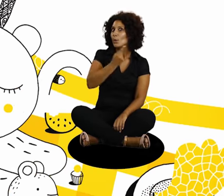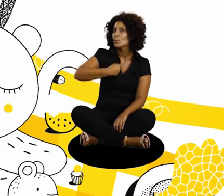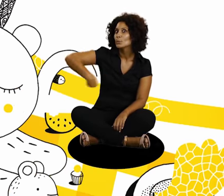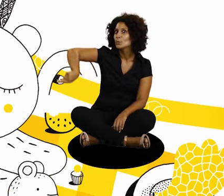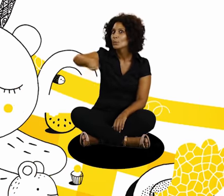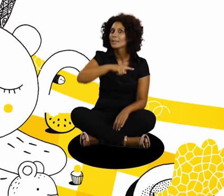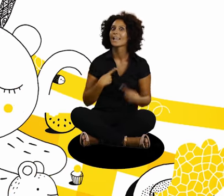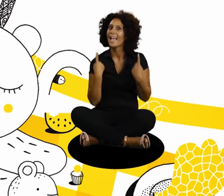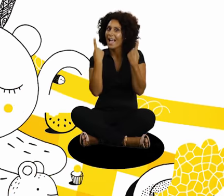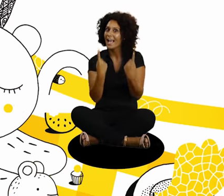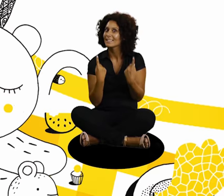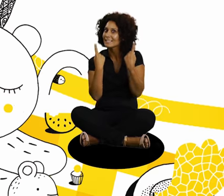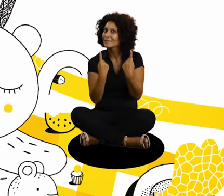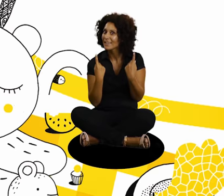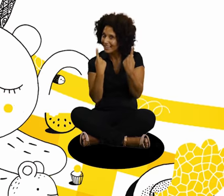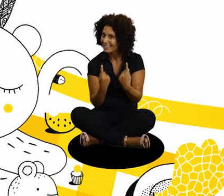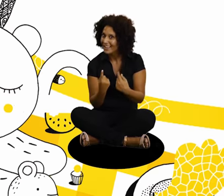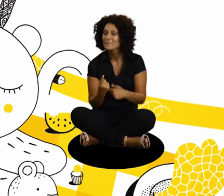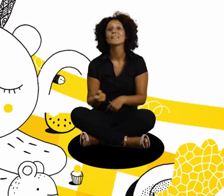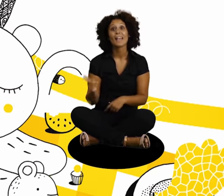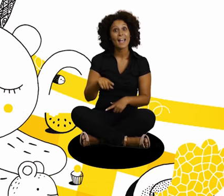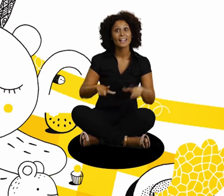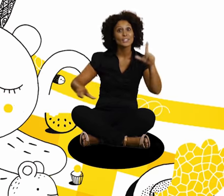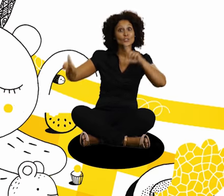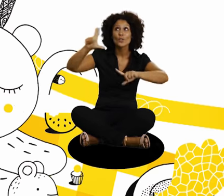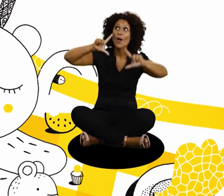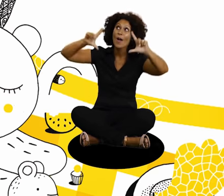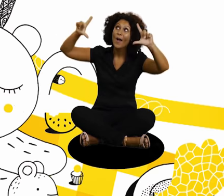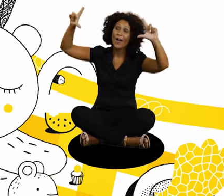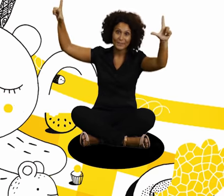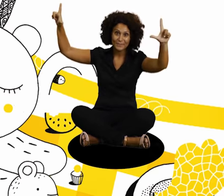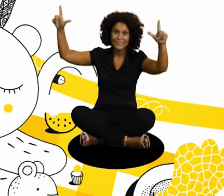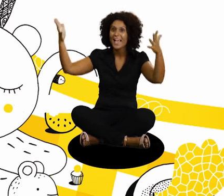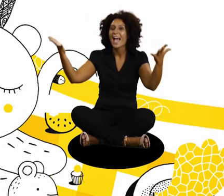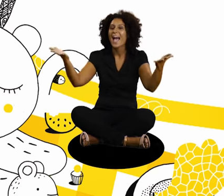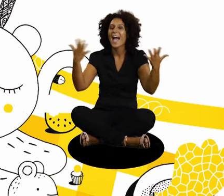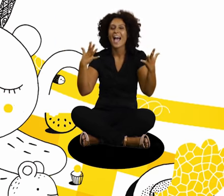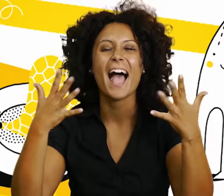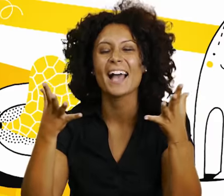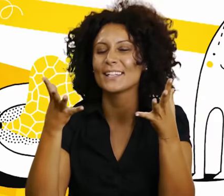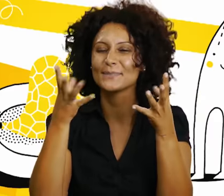Ad aspettarla c'erano tutti: il sole grande, l'aria